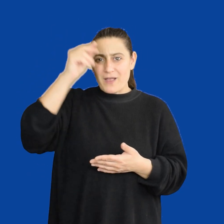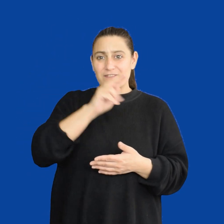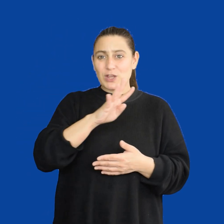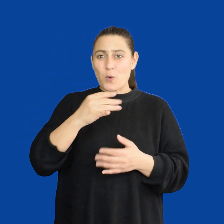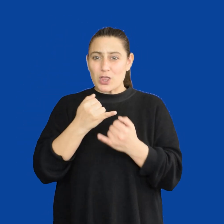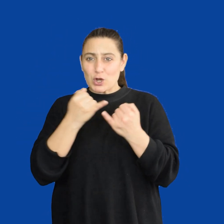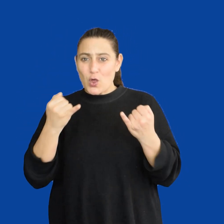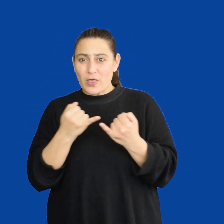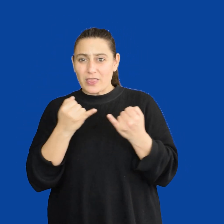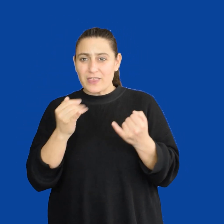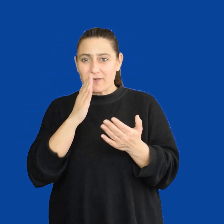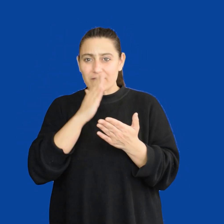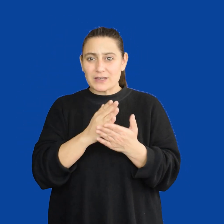24 días a finales del otoño de